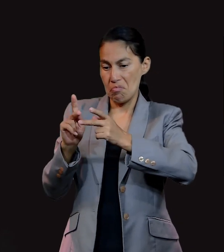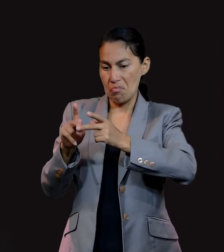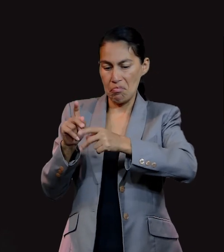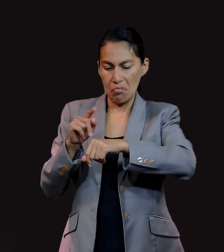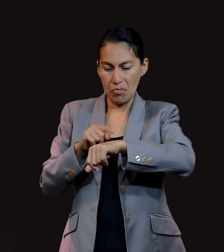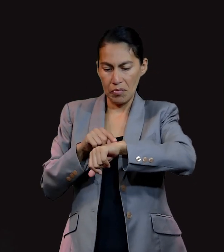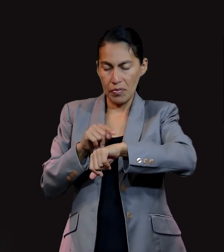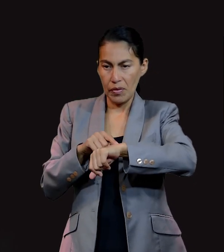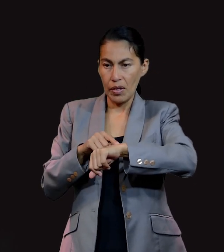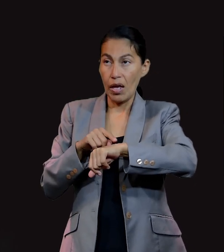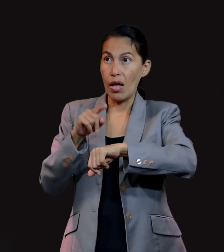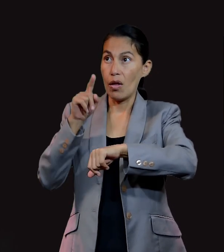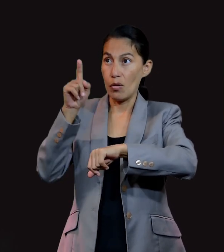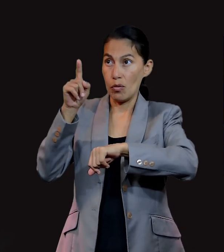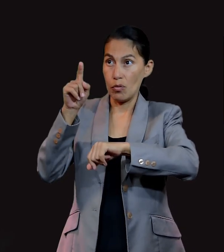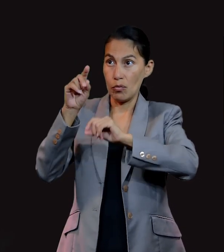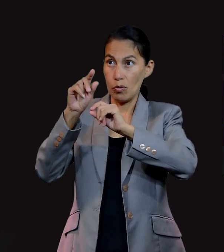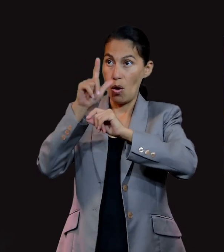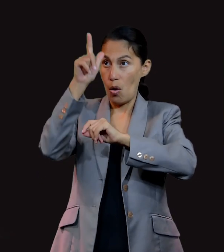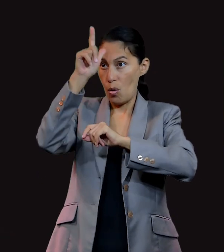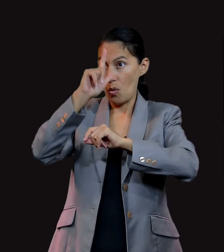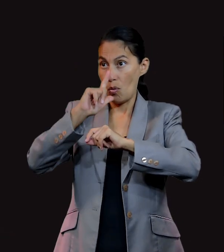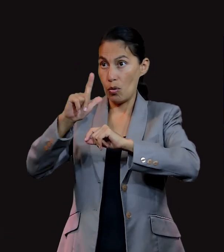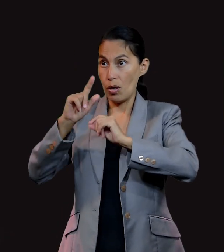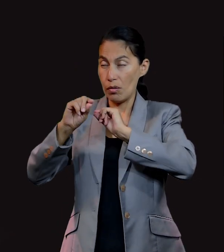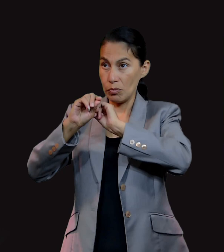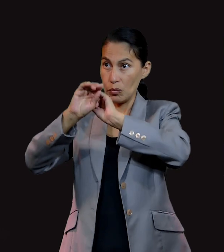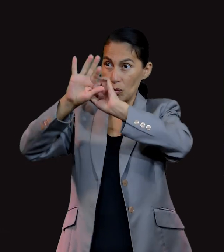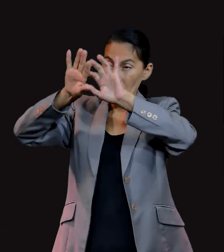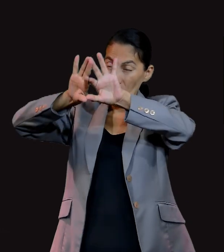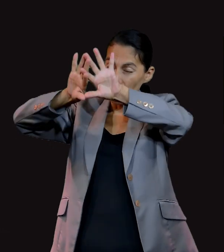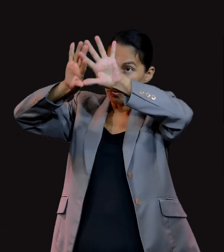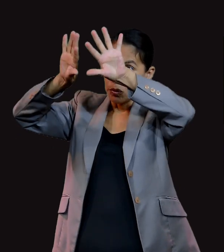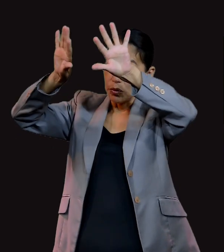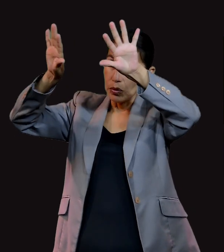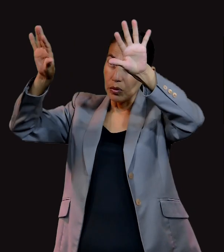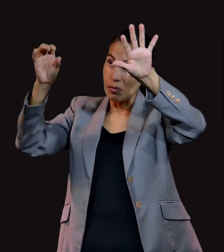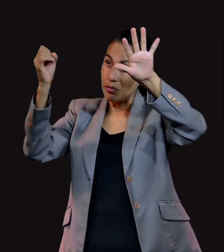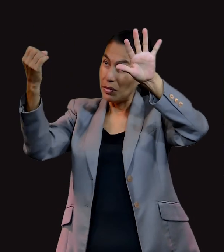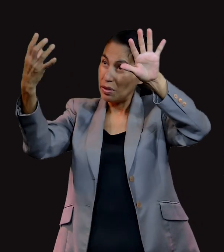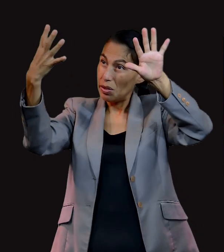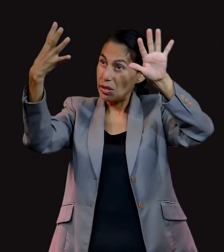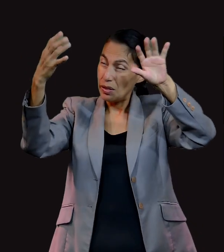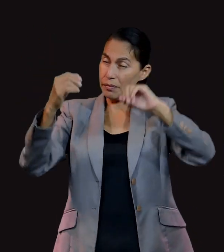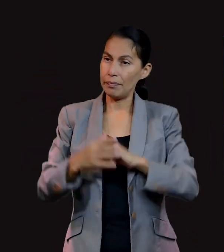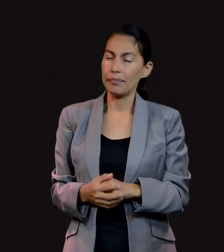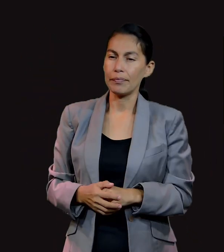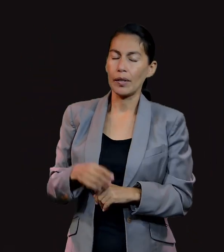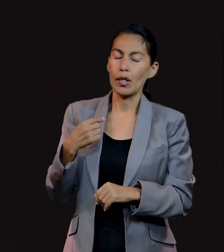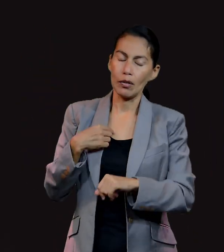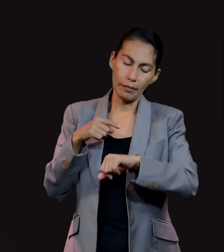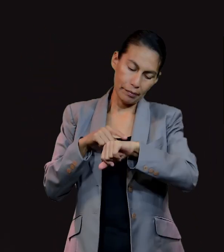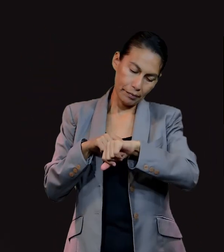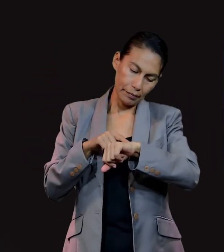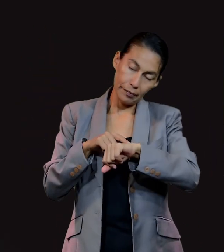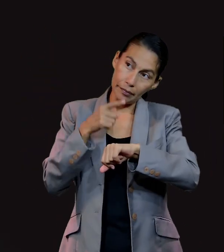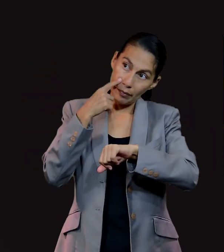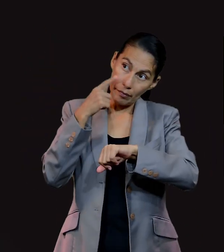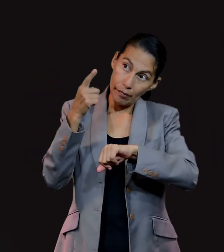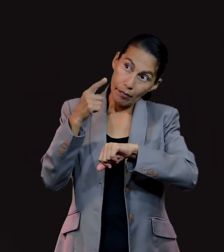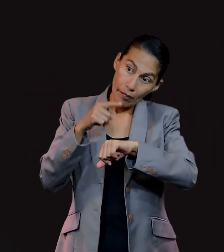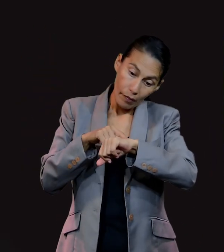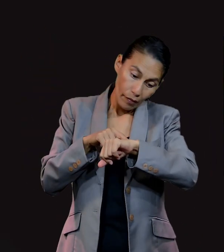pendiente el reloj pero era casi segundo si todavía estaba oscuro pero de repente mientras seguía orando cuando vine a ver